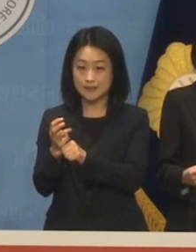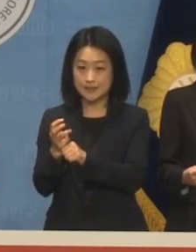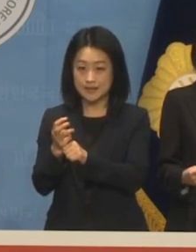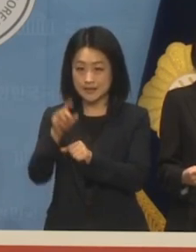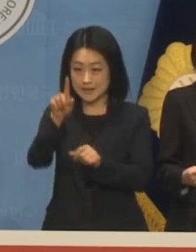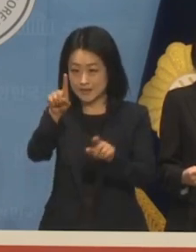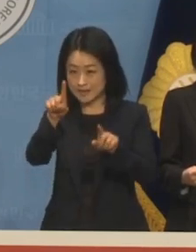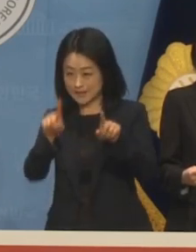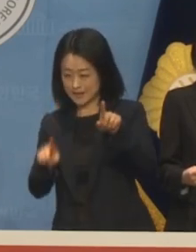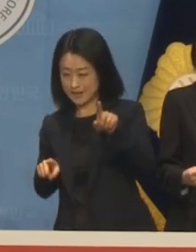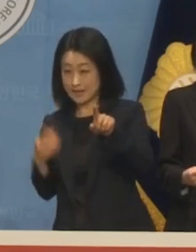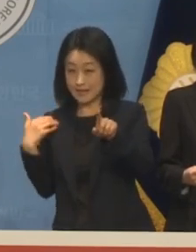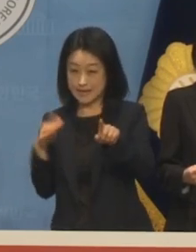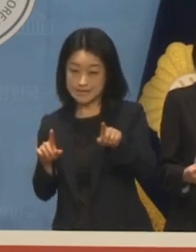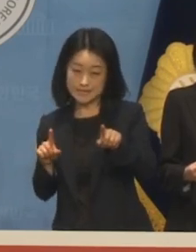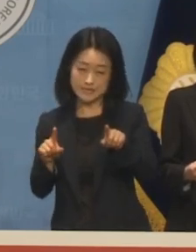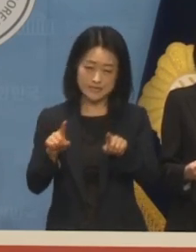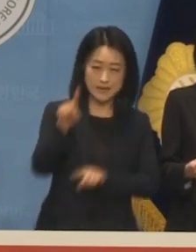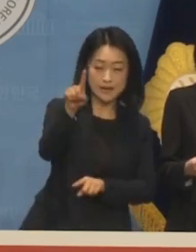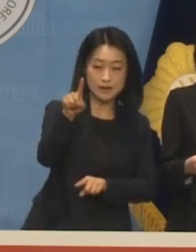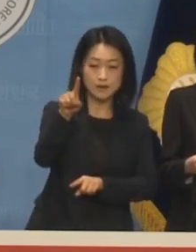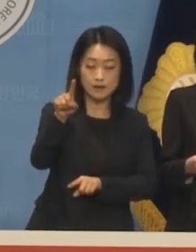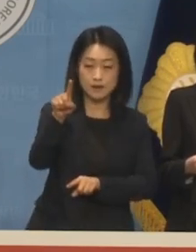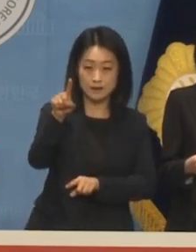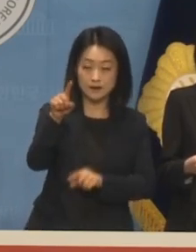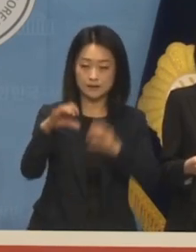점프 해 것입니다